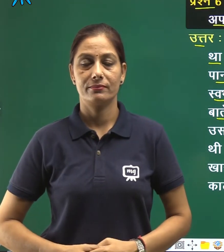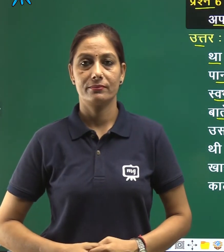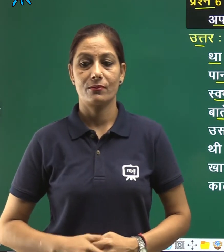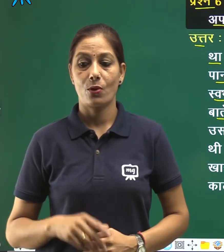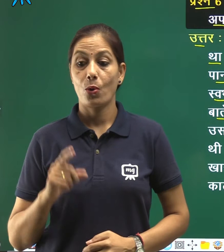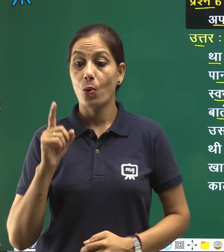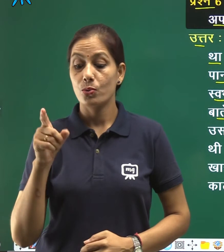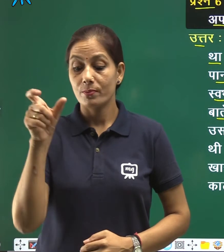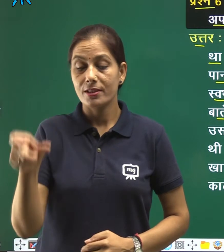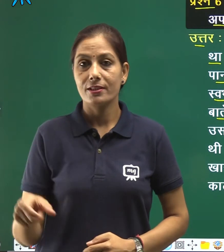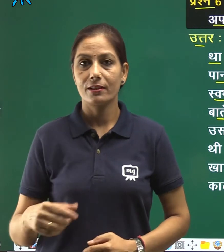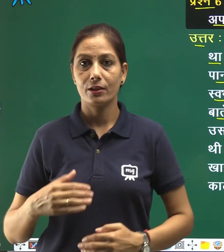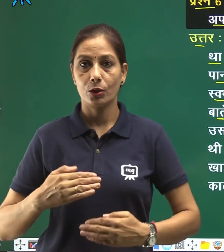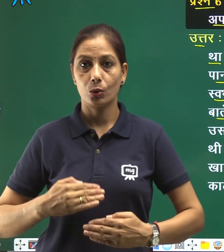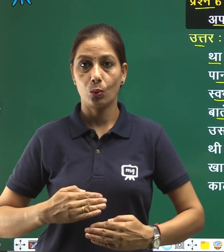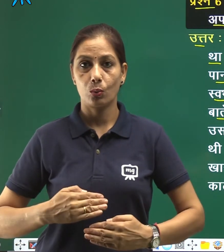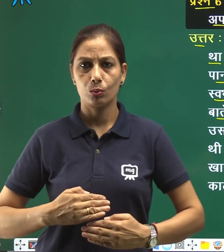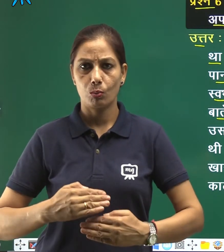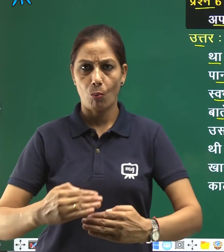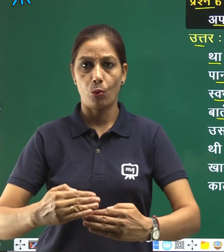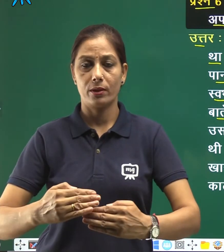उसकी तोंद निकली हुई थी